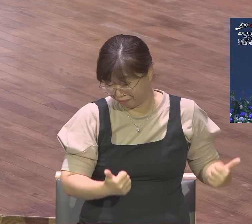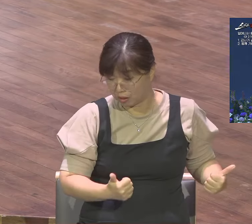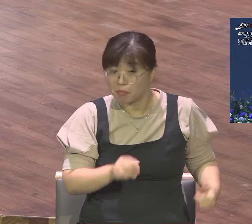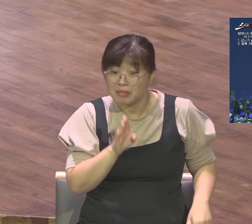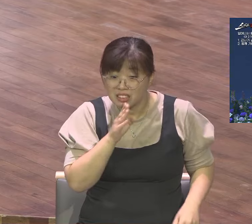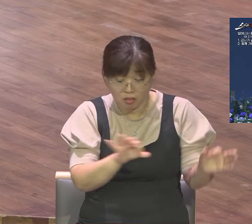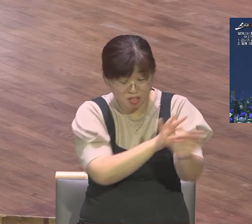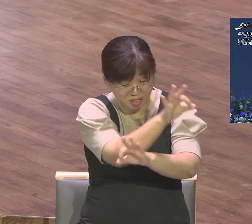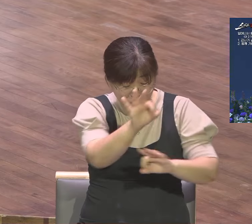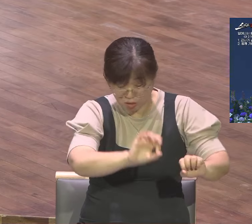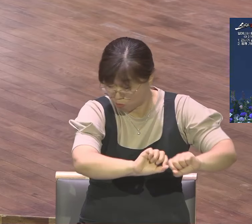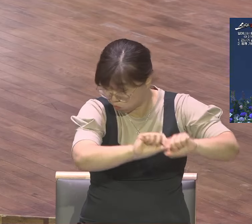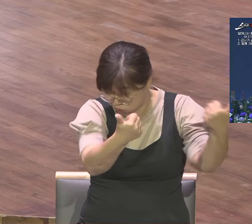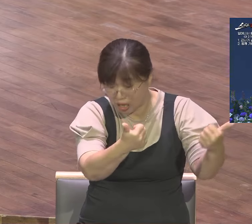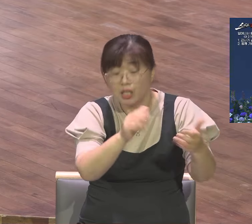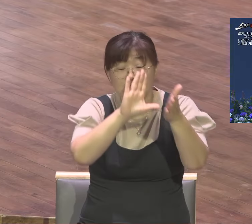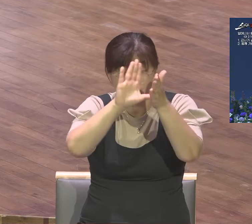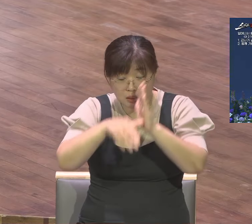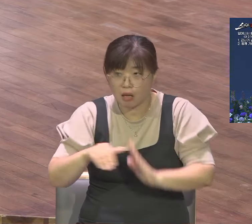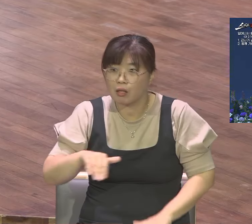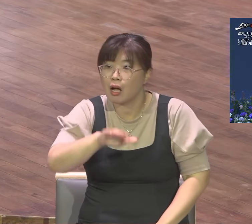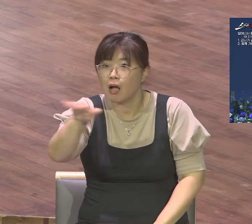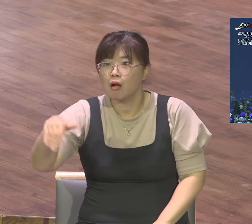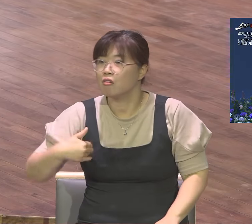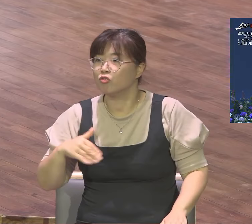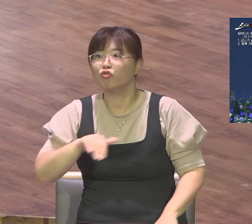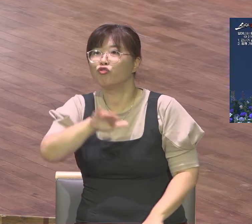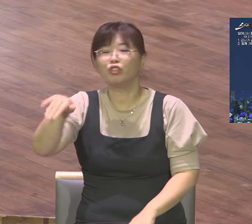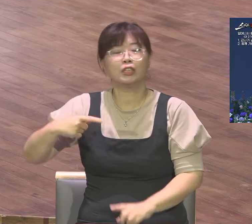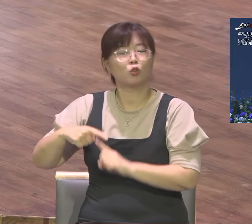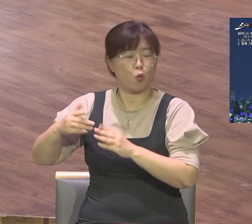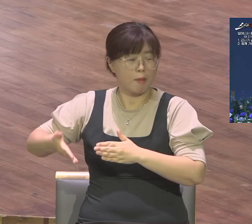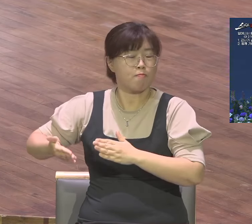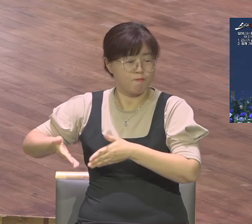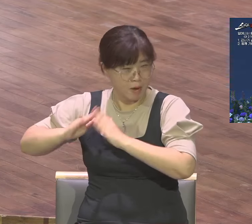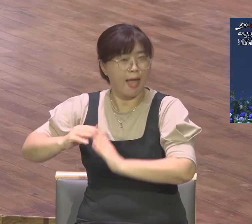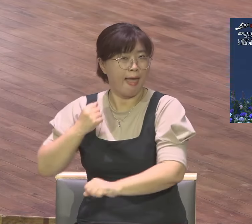성도가 똘똘 뭉쳤다니까요. 큰일 왔을 때 똘똘 뭉치는데